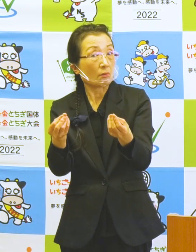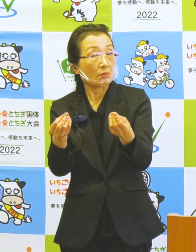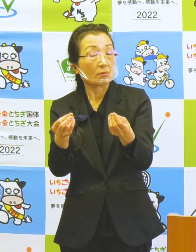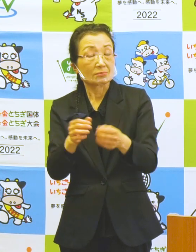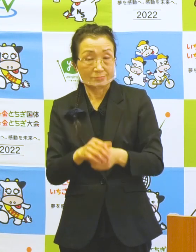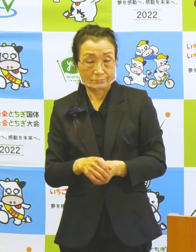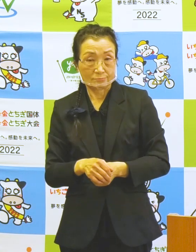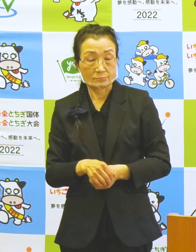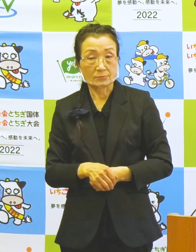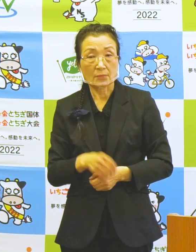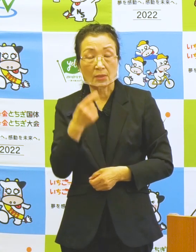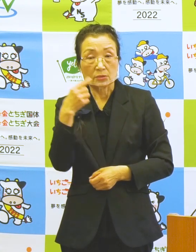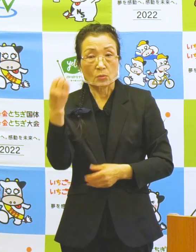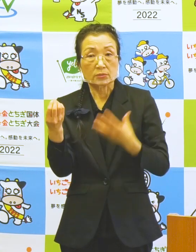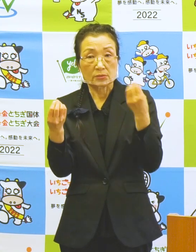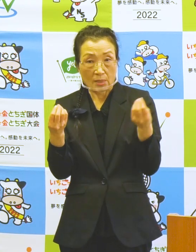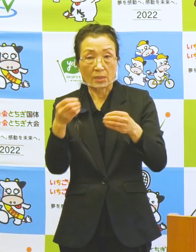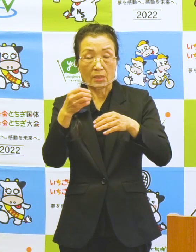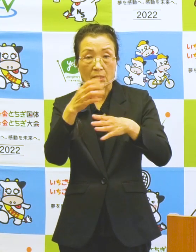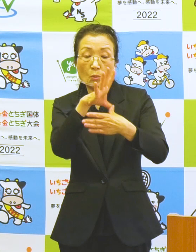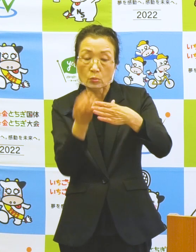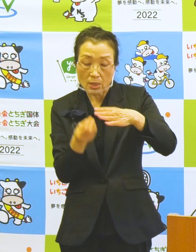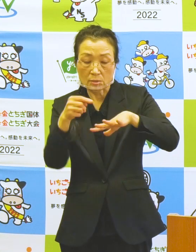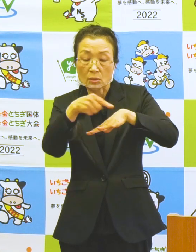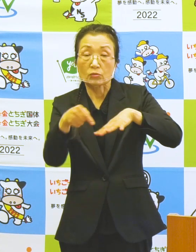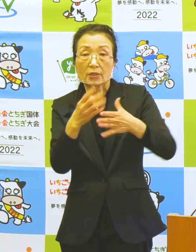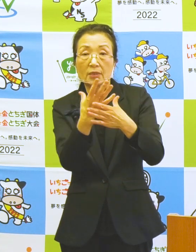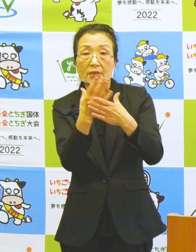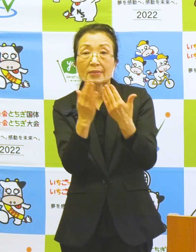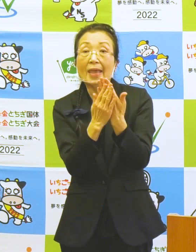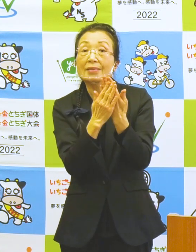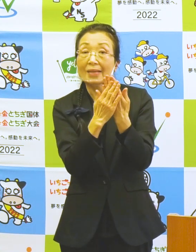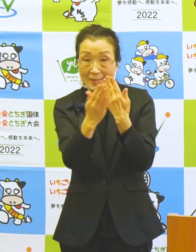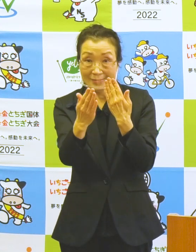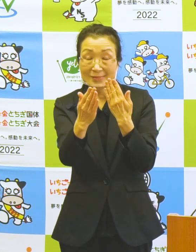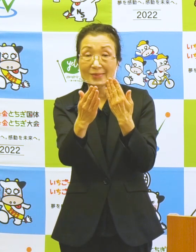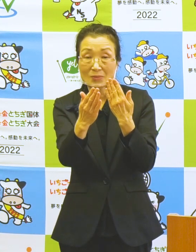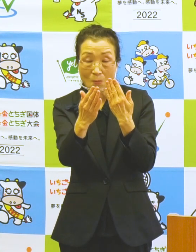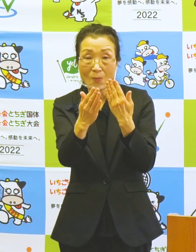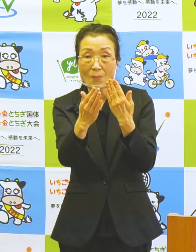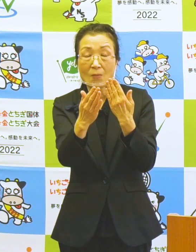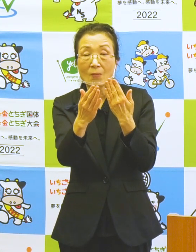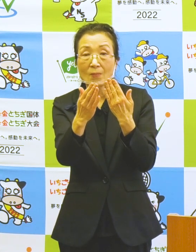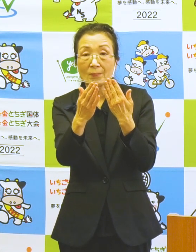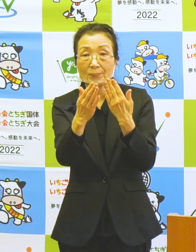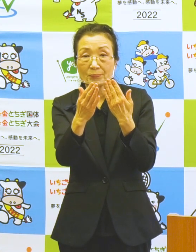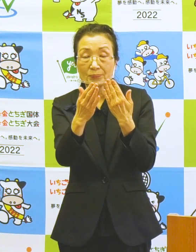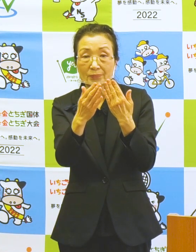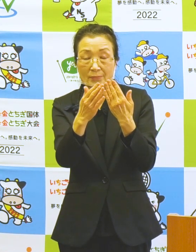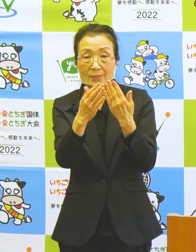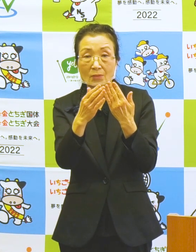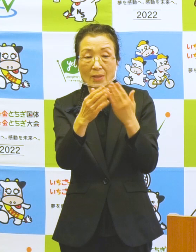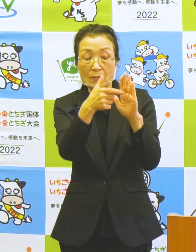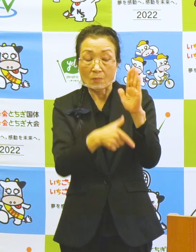一期一会栃木大会、栃木国体栃木大会における本市独自のキャッチフレーズは、一期